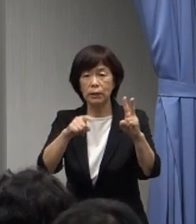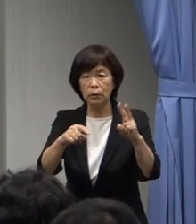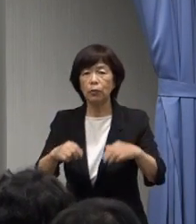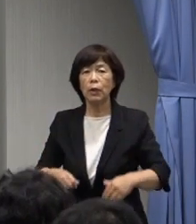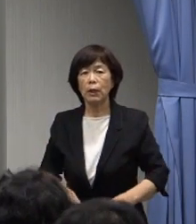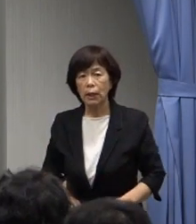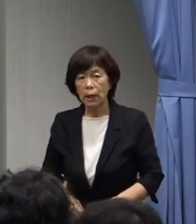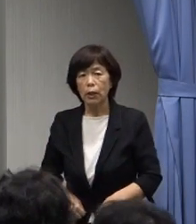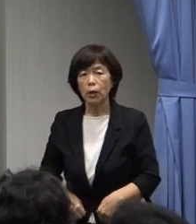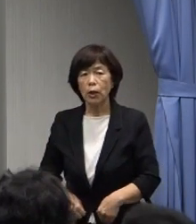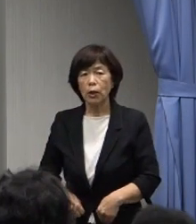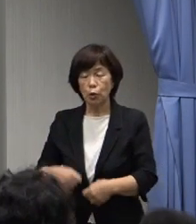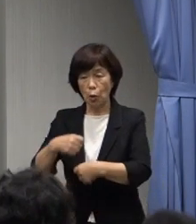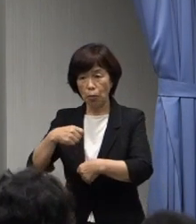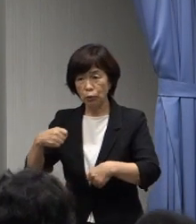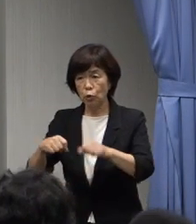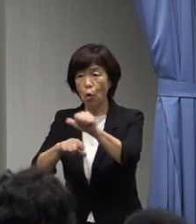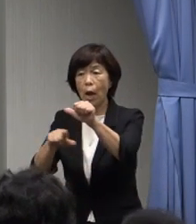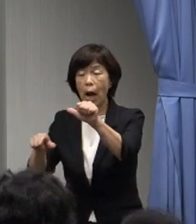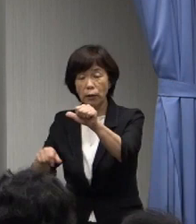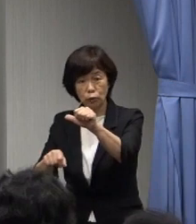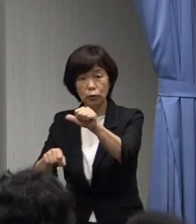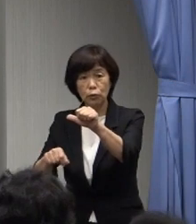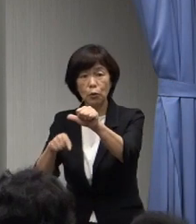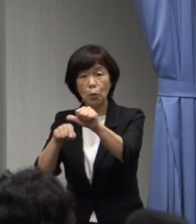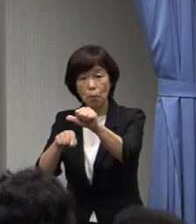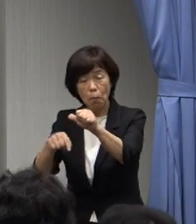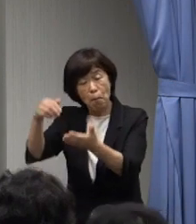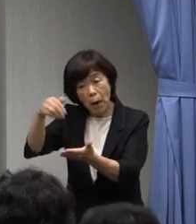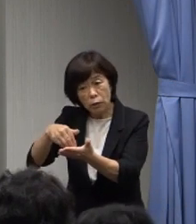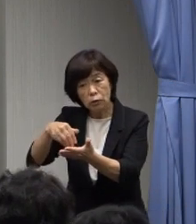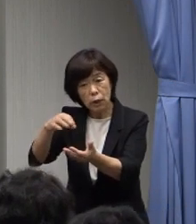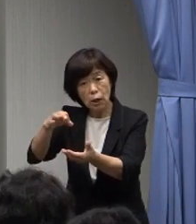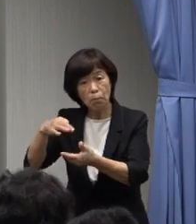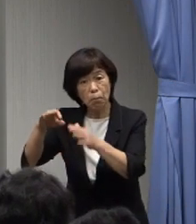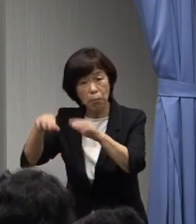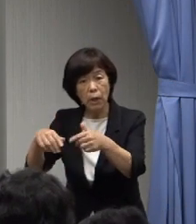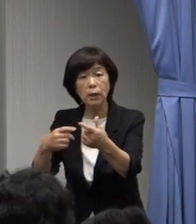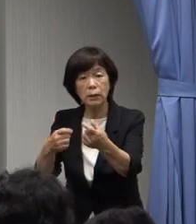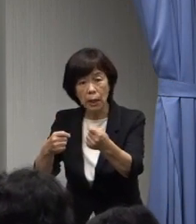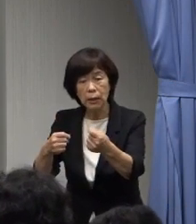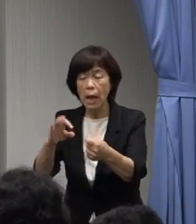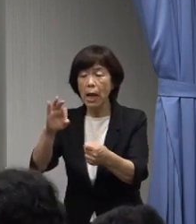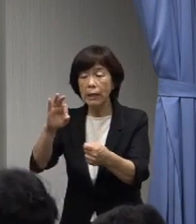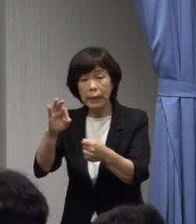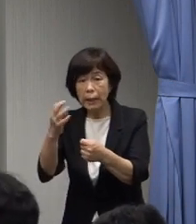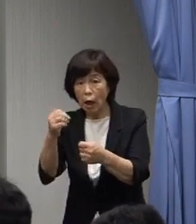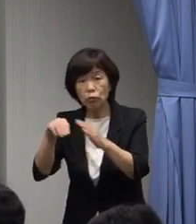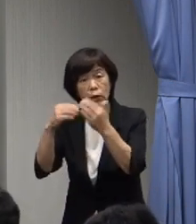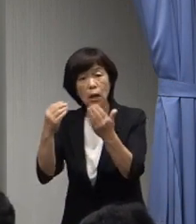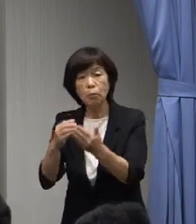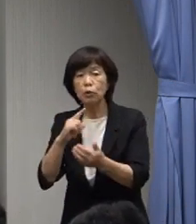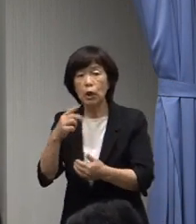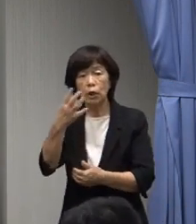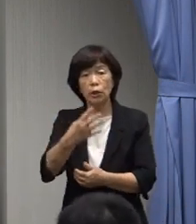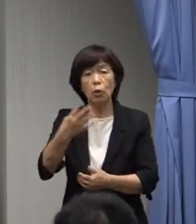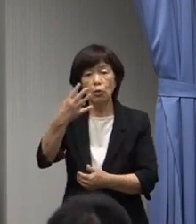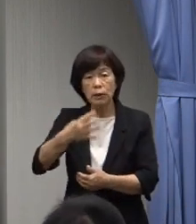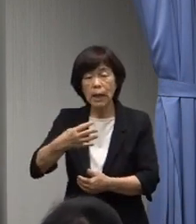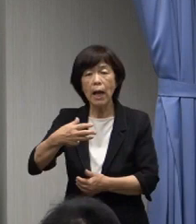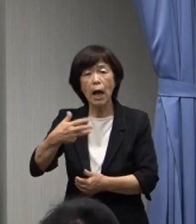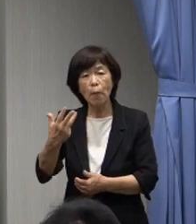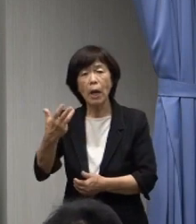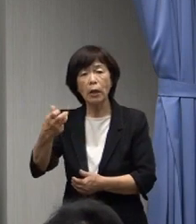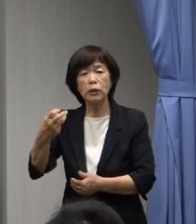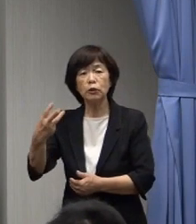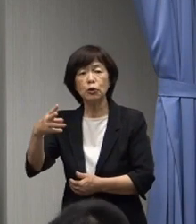分は5月末に支払いが終わっているとのことでしたけど、この金額というの、全額というのは4880万円